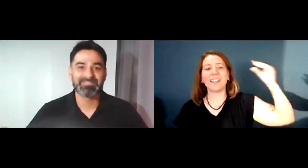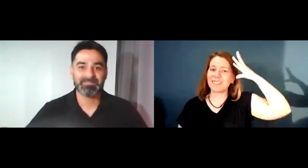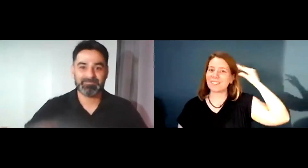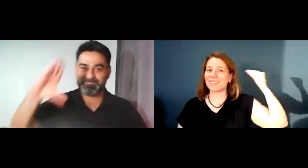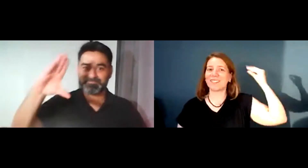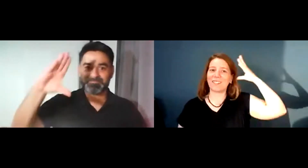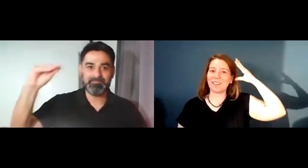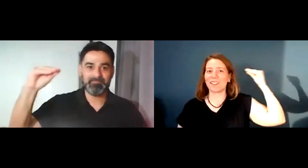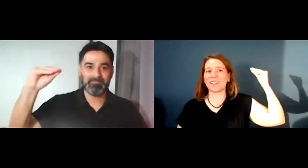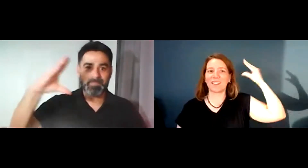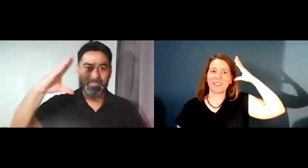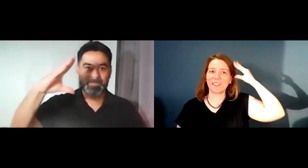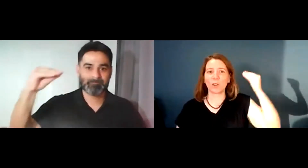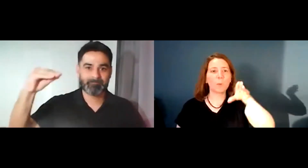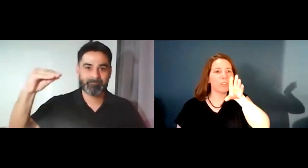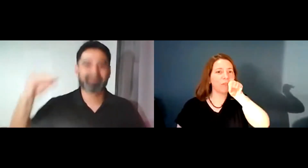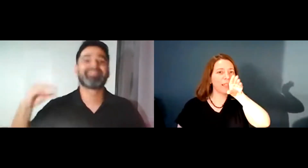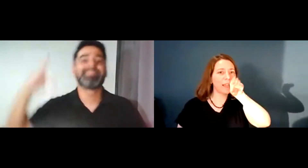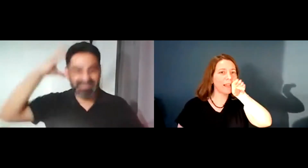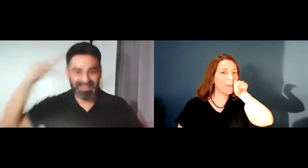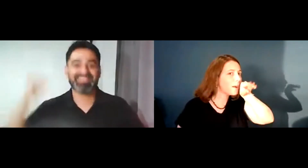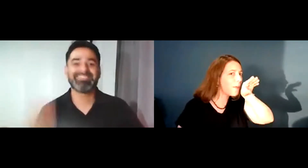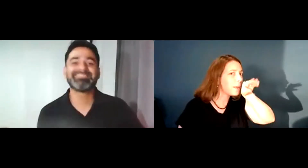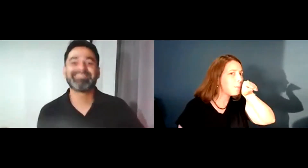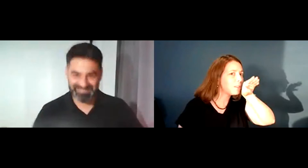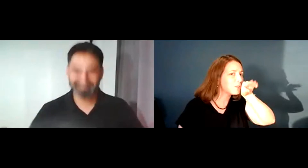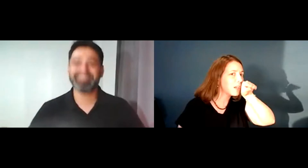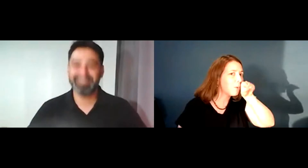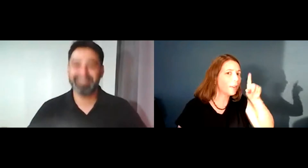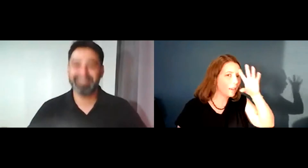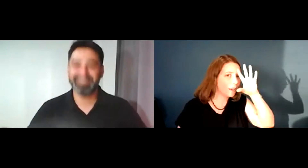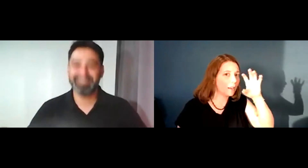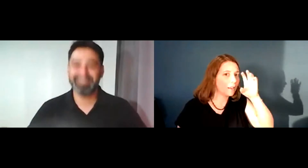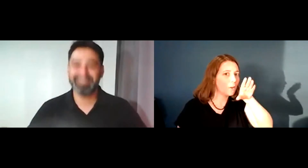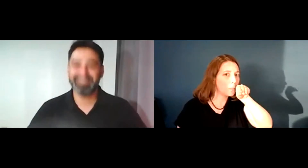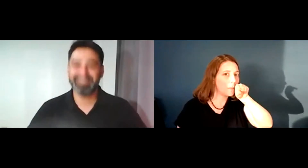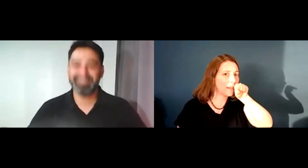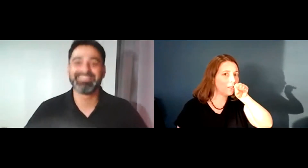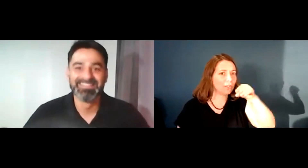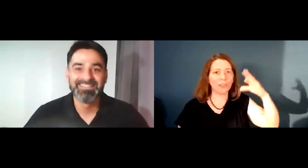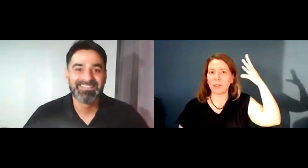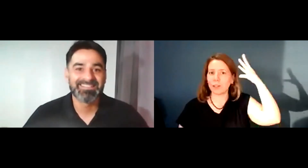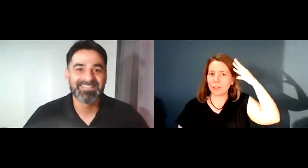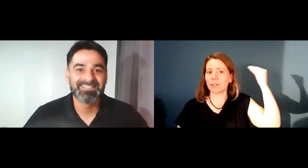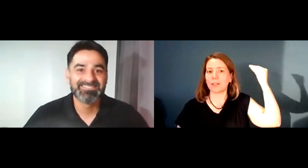Eso. Como si fuera la boca del pato, ¿se acuerdan? Como el pato.